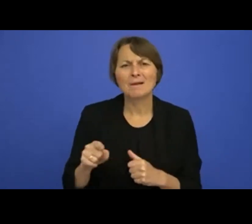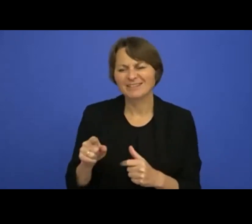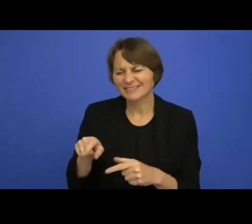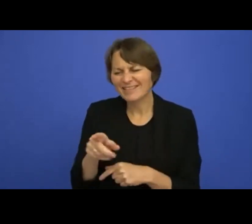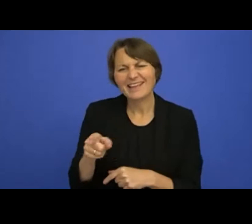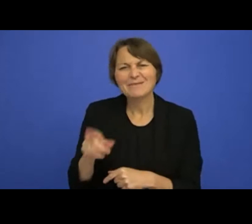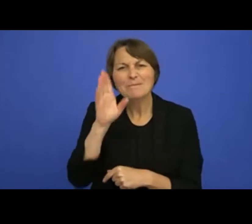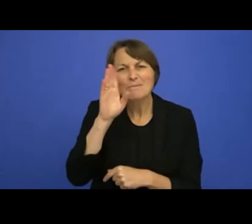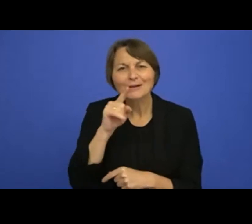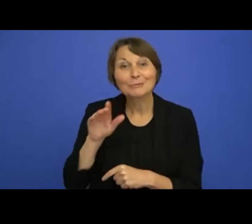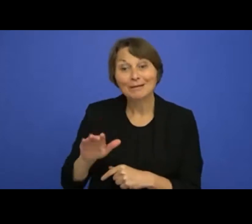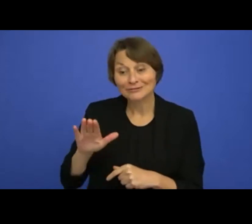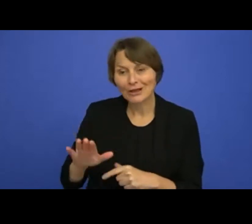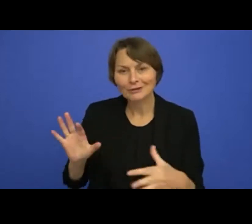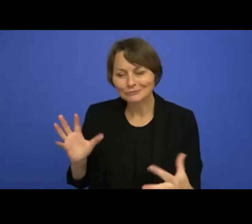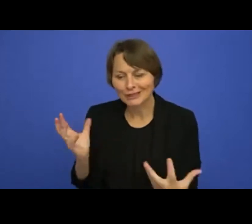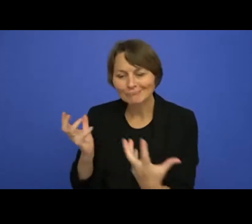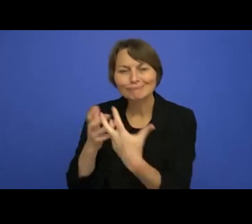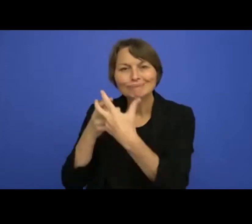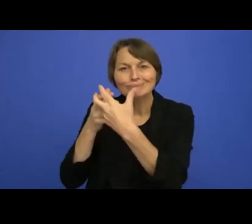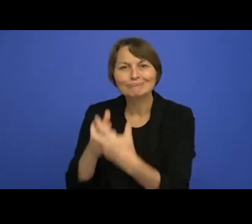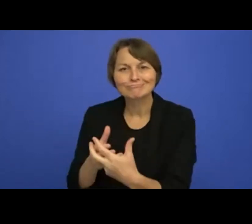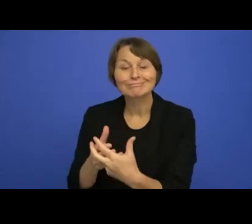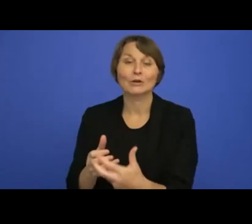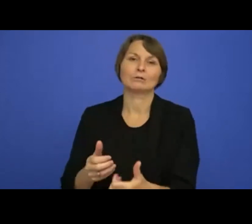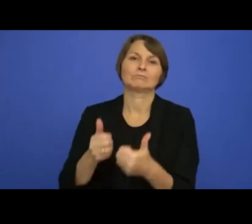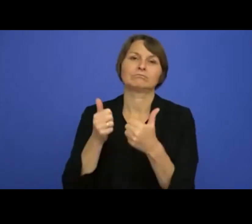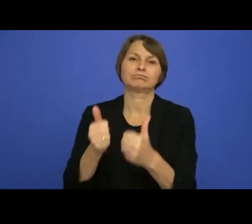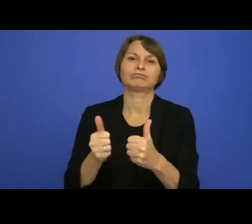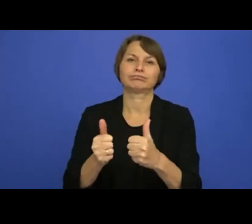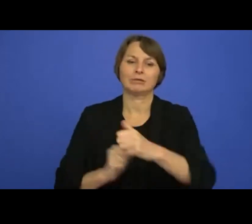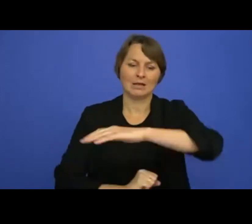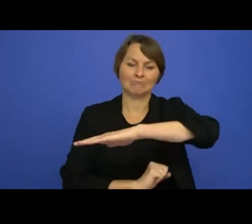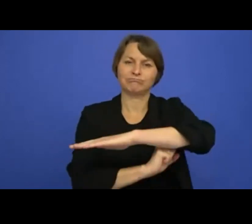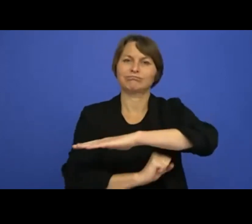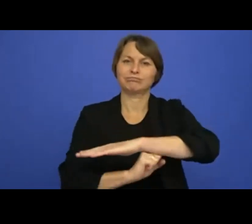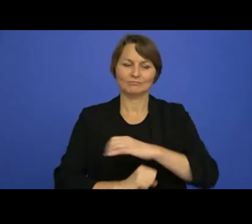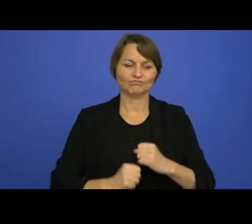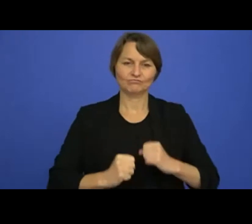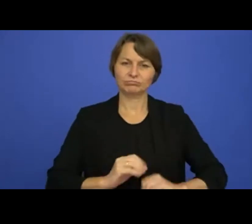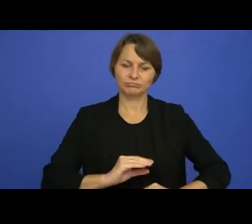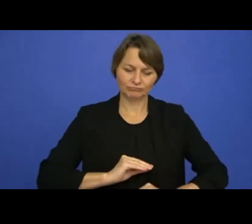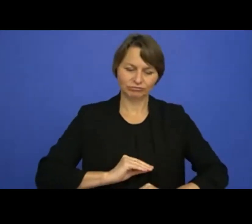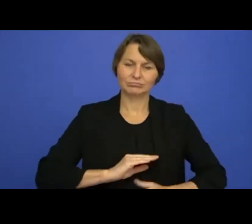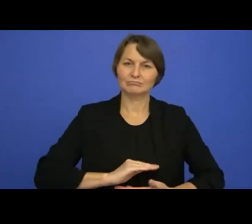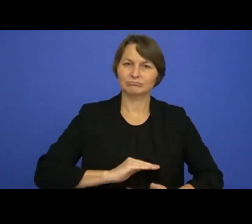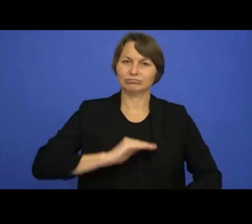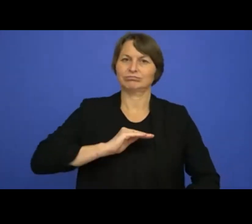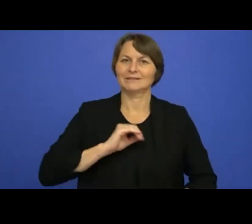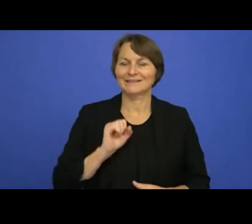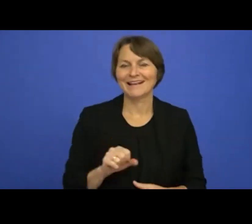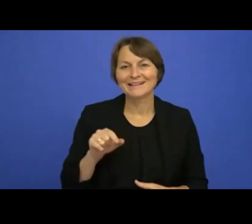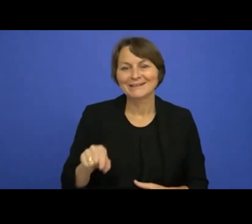cela permet aux parents d'établir un lien fort avec leur enfant. Il est important de le dire.